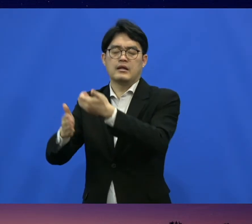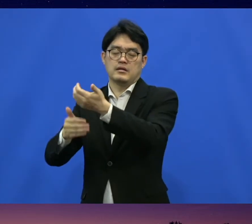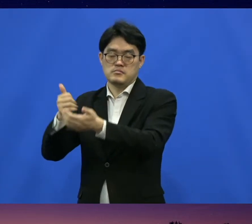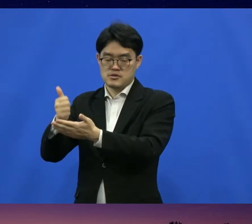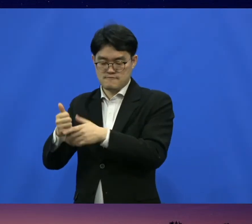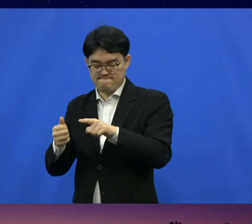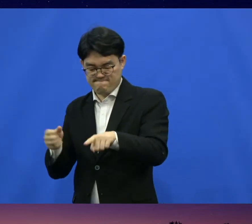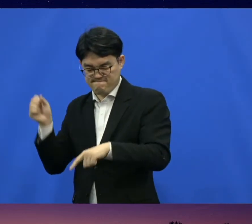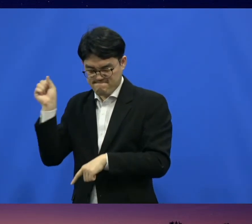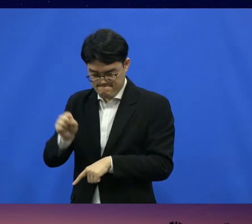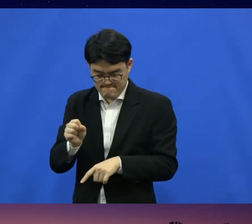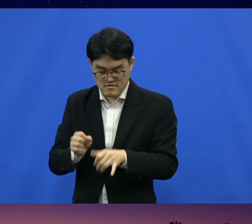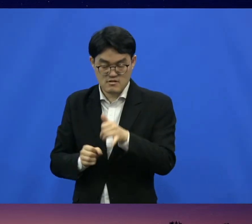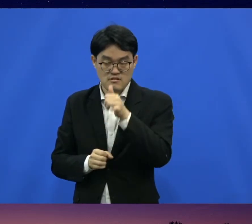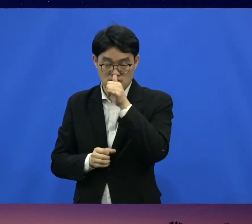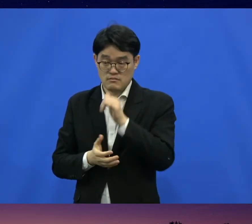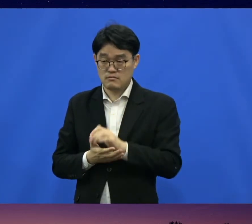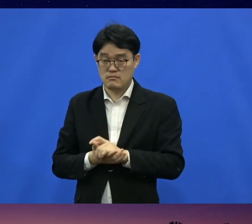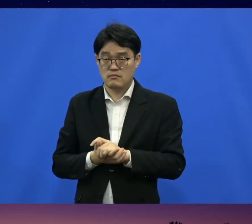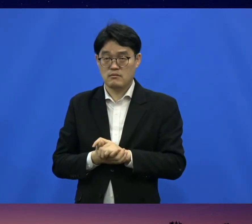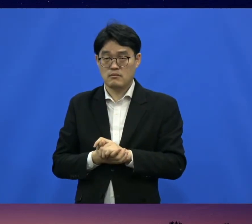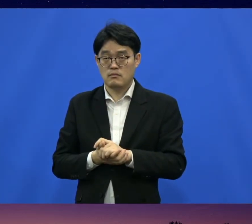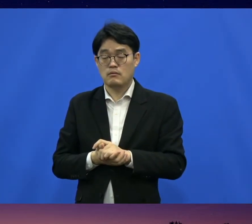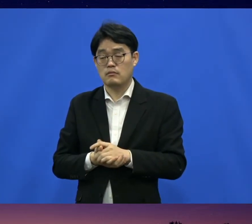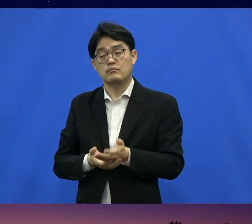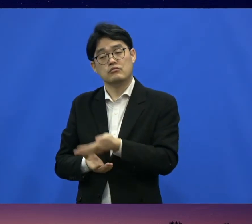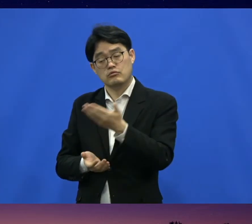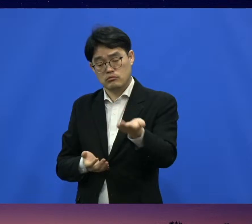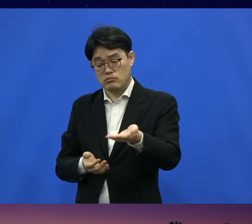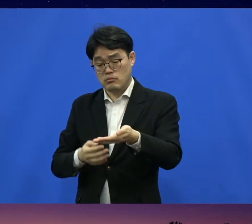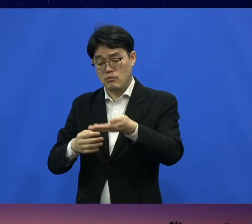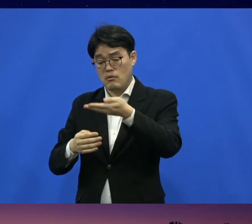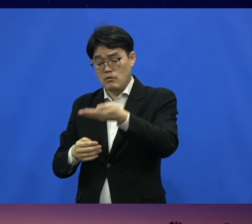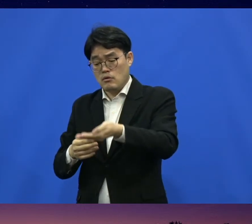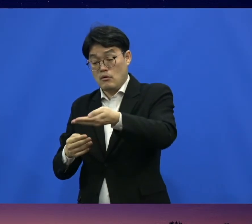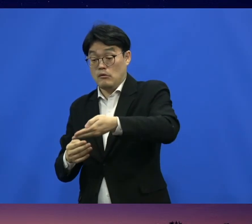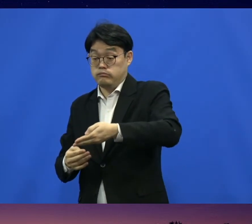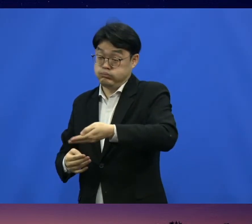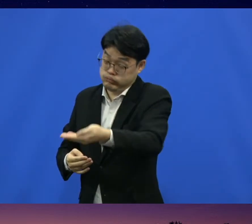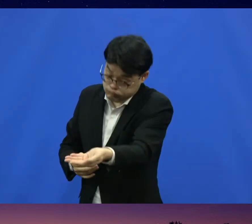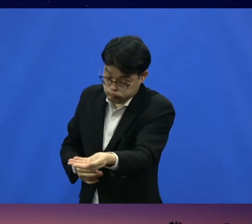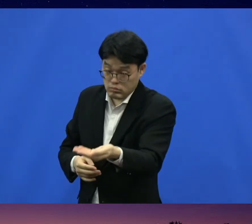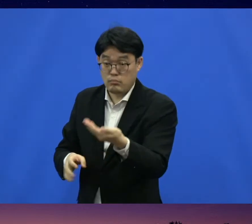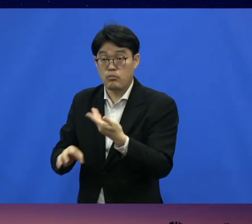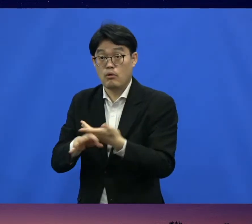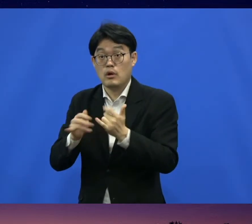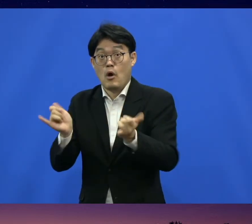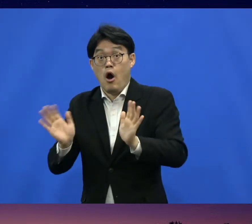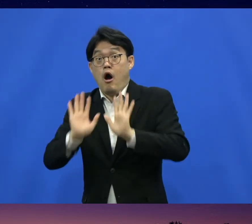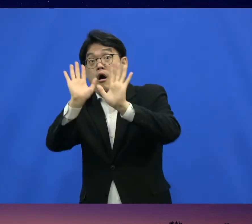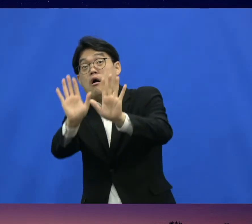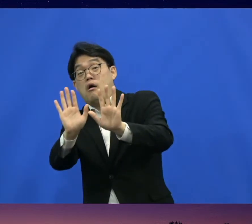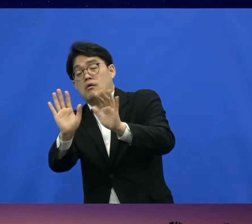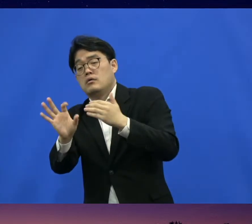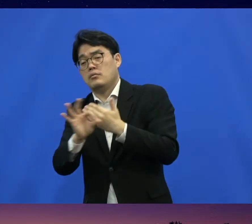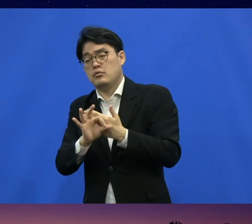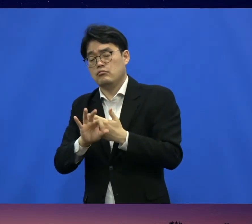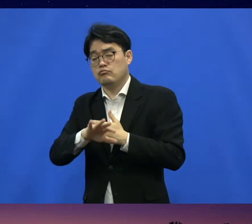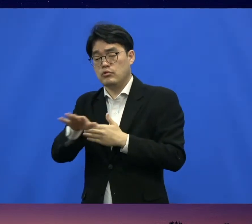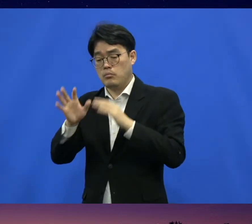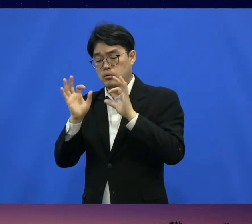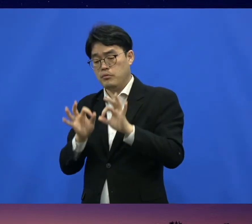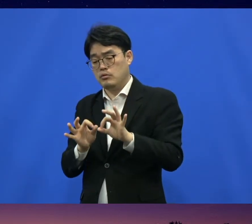아니, 법궤가 넘어지려고 하는 것을 막아내려고 한 것인데 하나님이 어떻게 그 사람을 죽이셨는가? 너무하신 게 아닌가? 이 이해하기